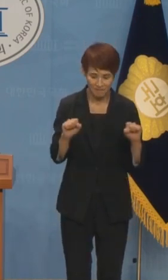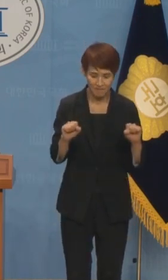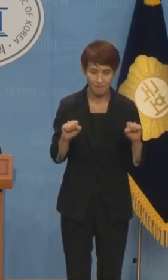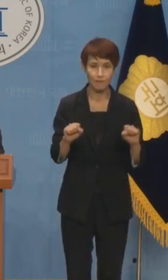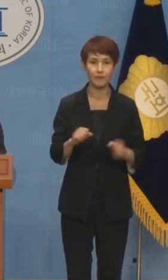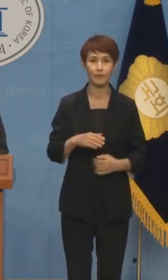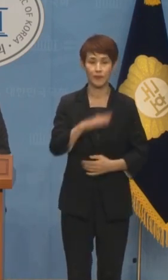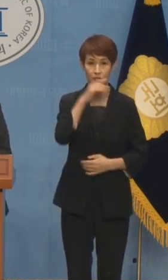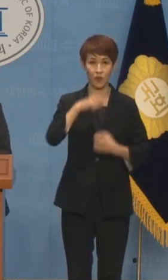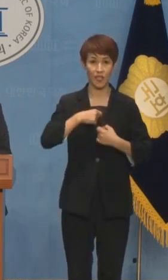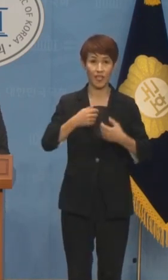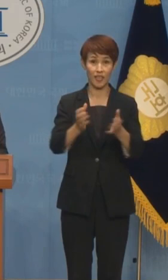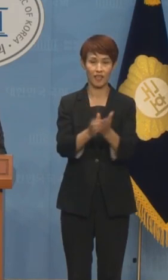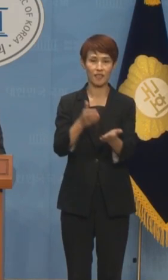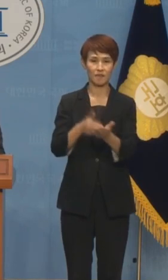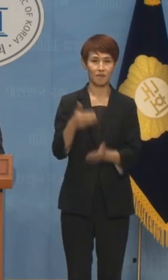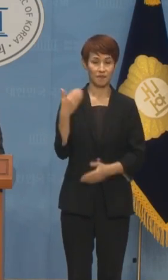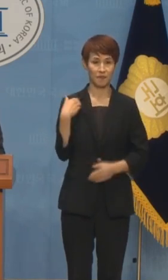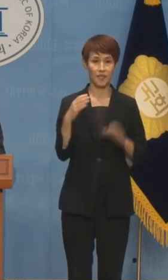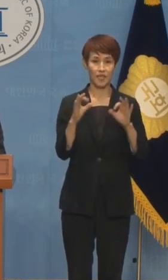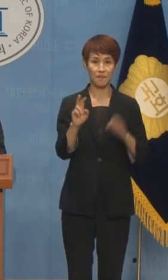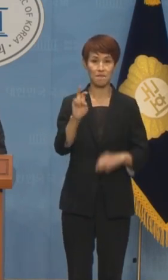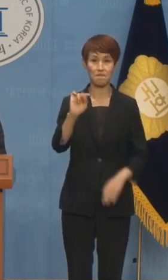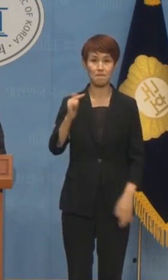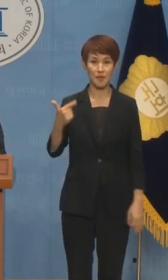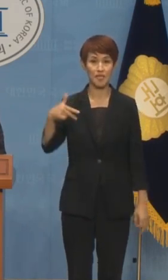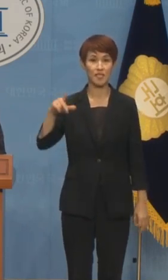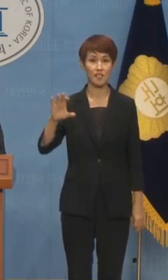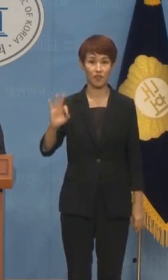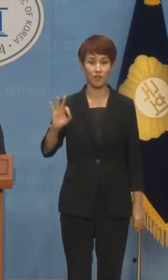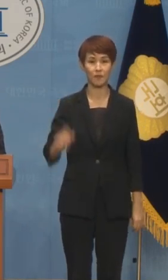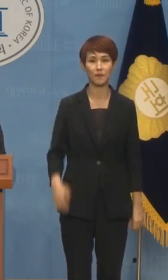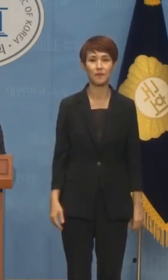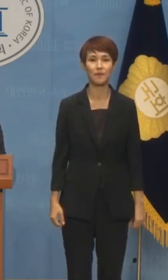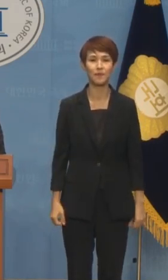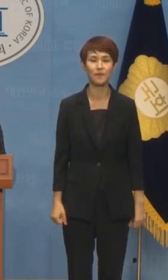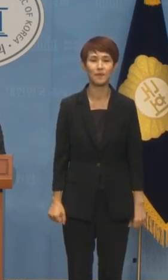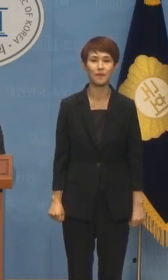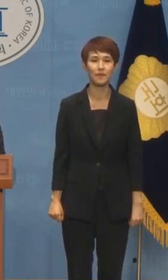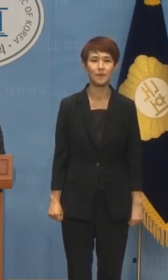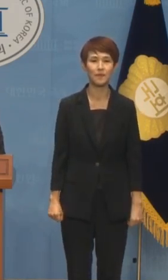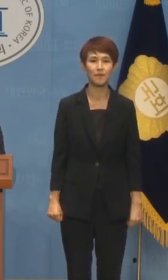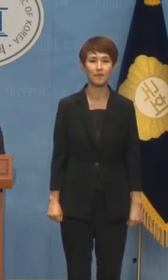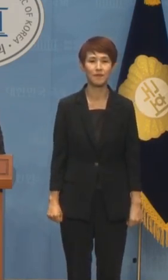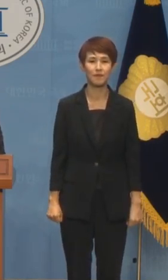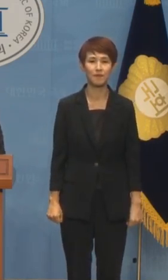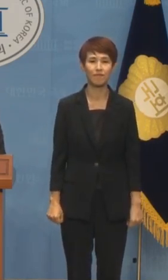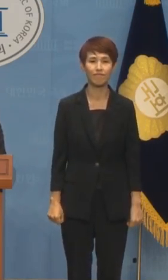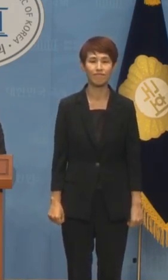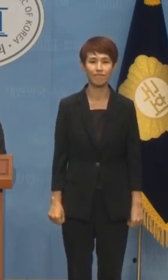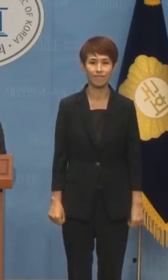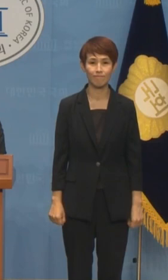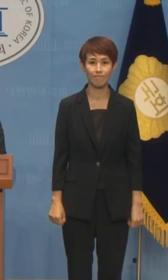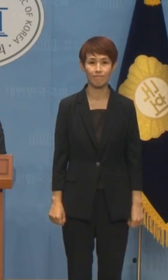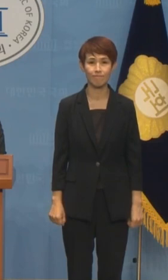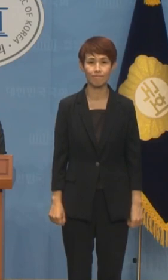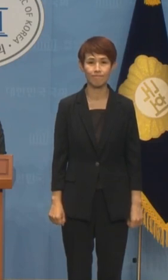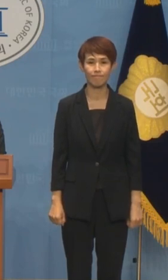안녕하십니까. 정의당 대변인 김민정입니다. 브리핑 시작하겠습니다.